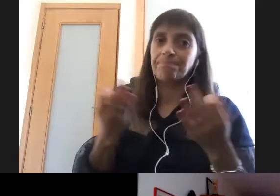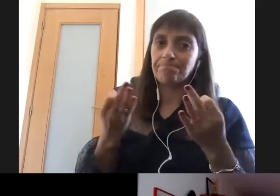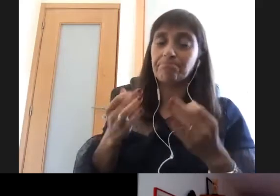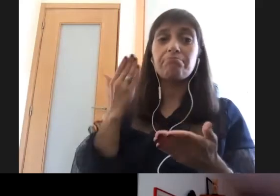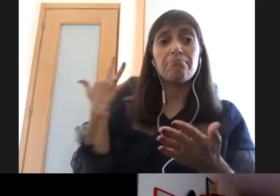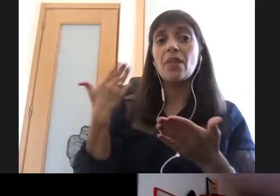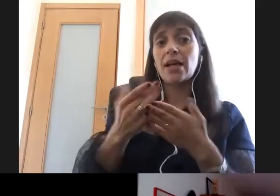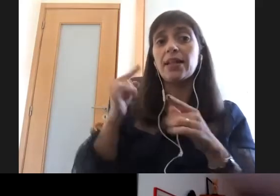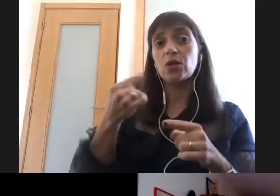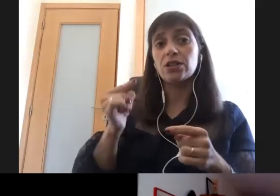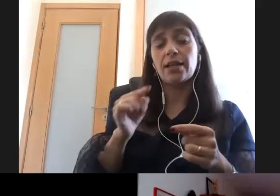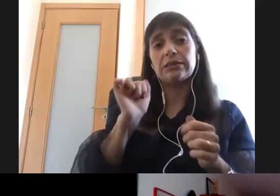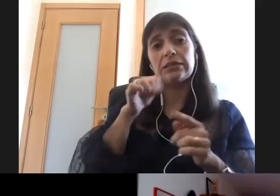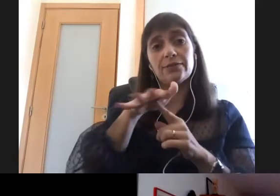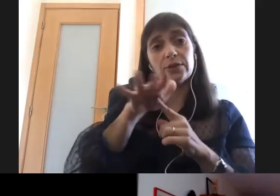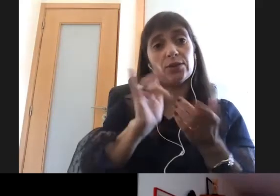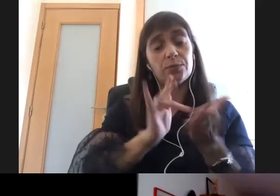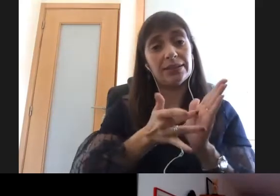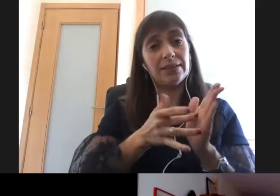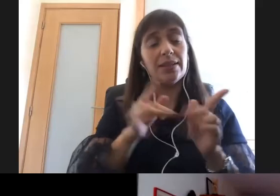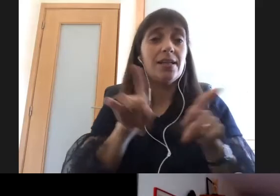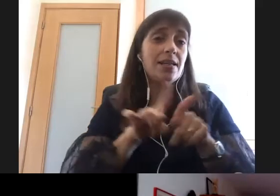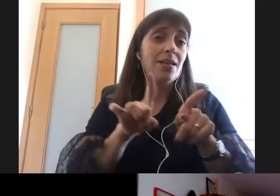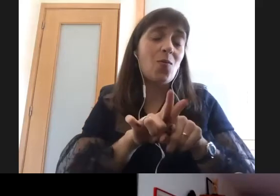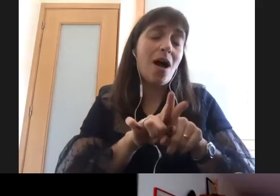hoje no que a gente chama aqui no Brasil de patrimonialismo,